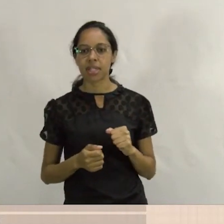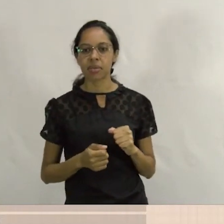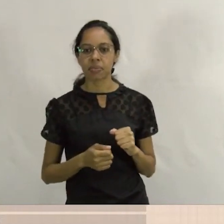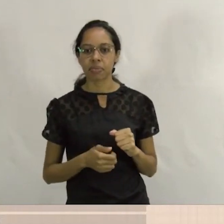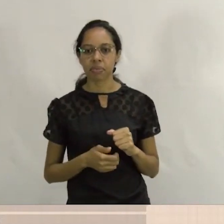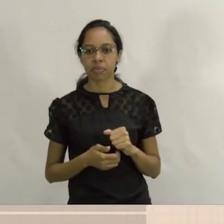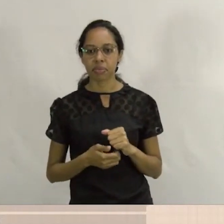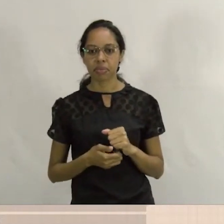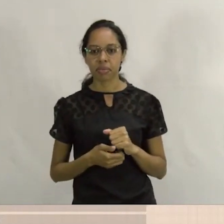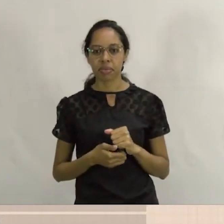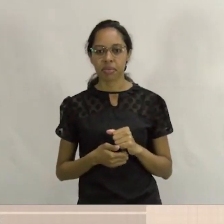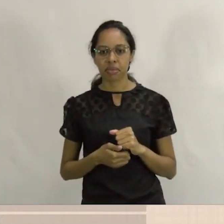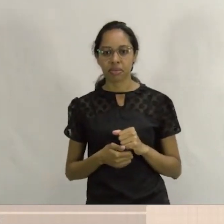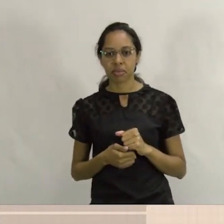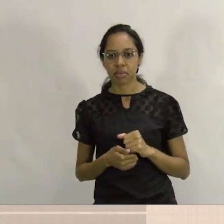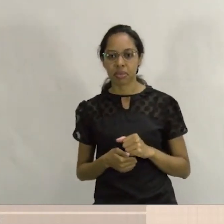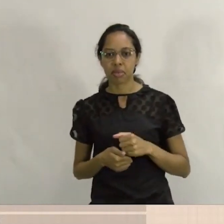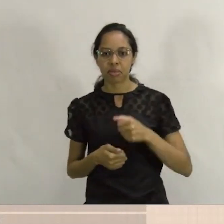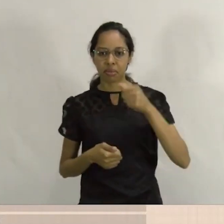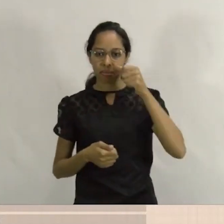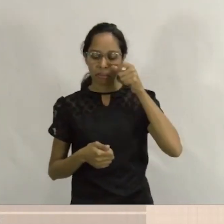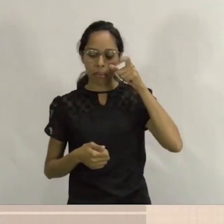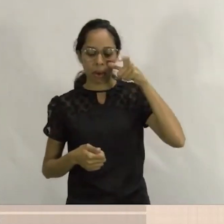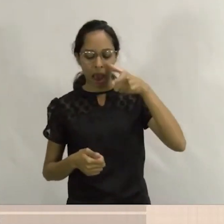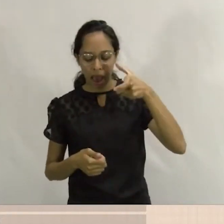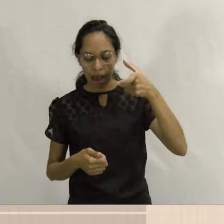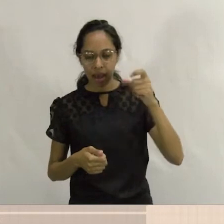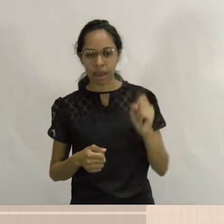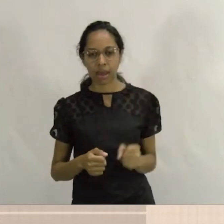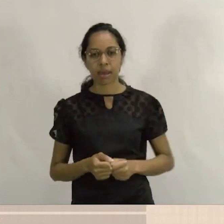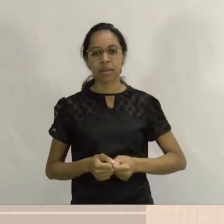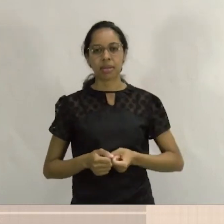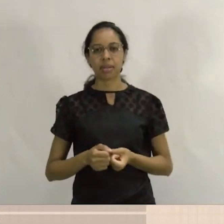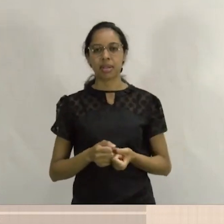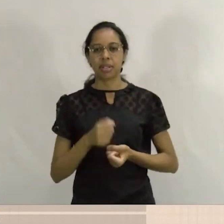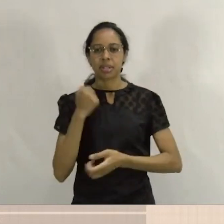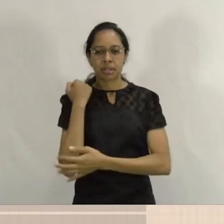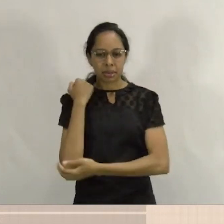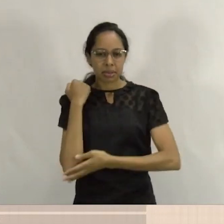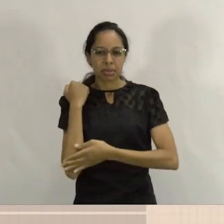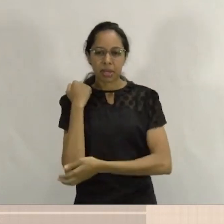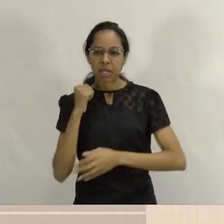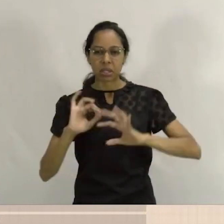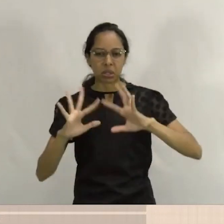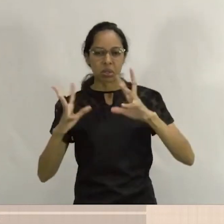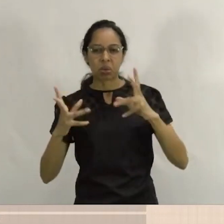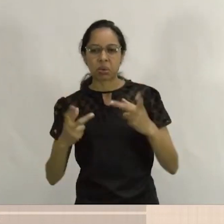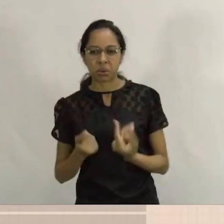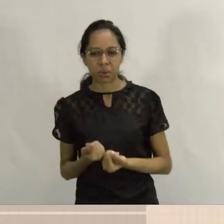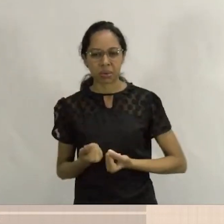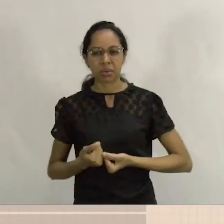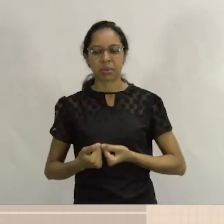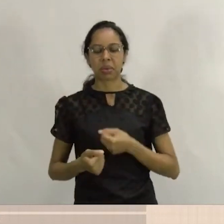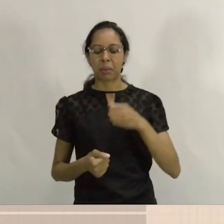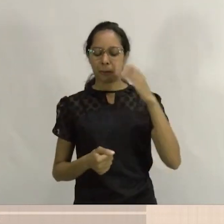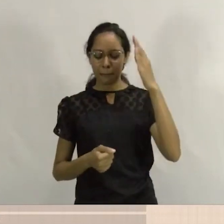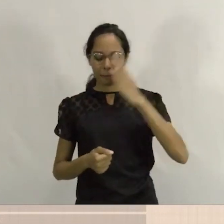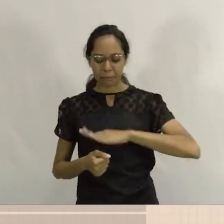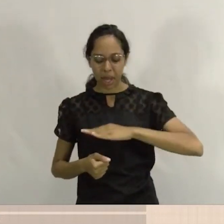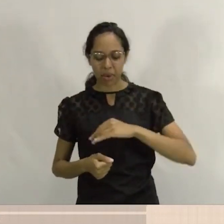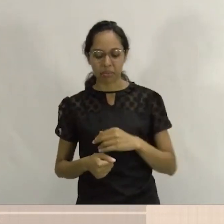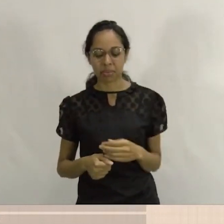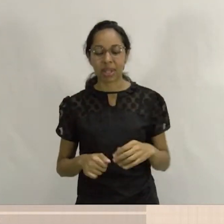possuídos de inveja. Irmão, tudo isso nos afasta uns dos outros. Tudo isso